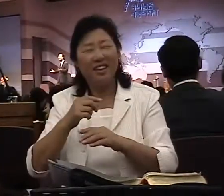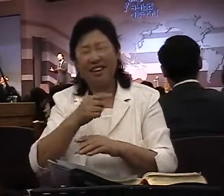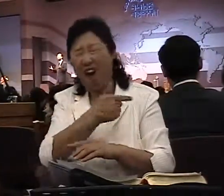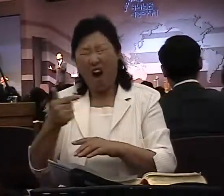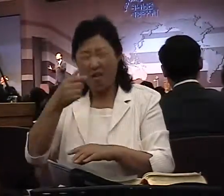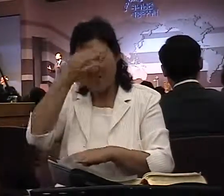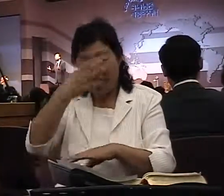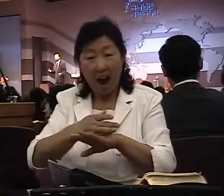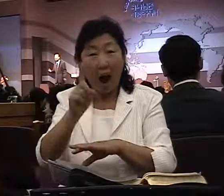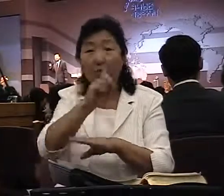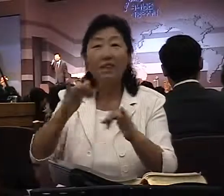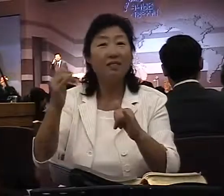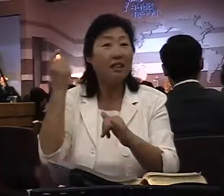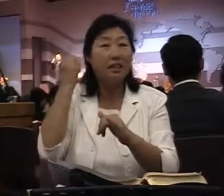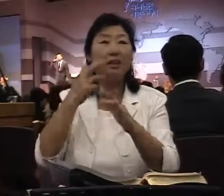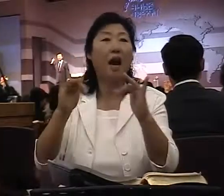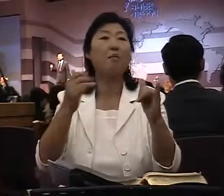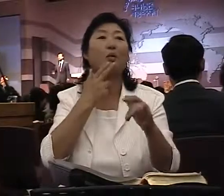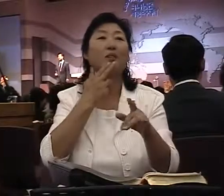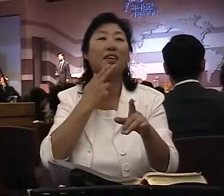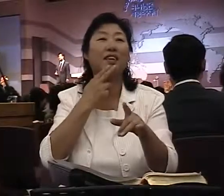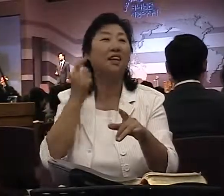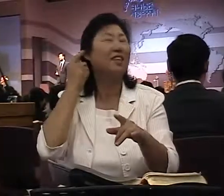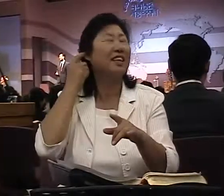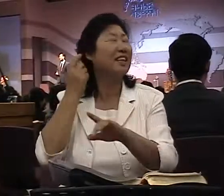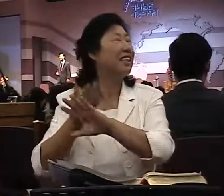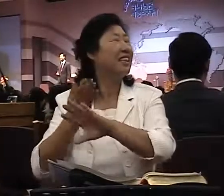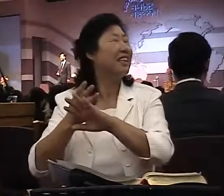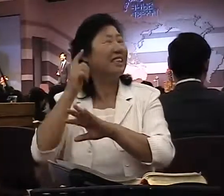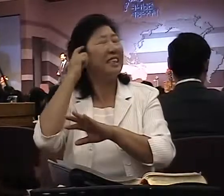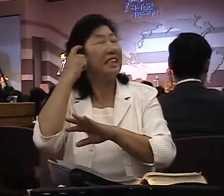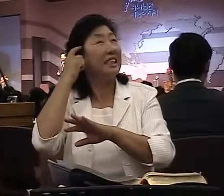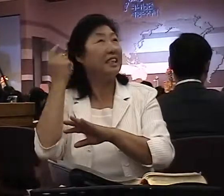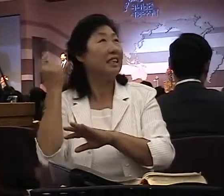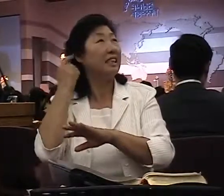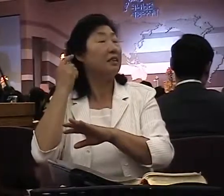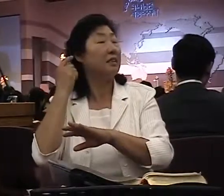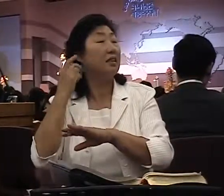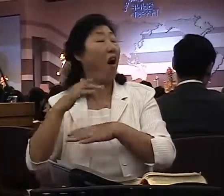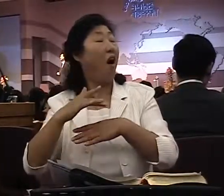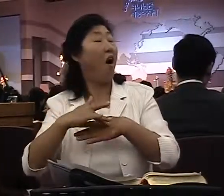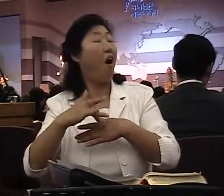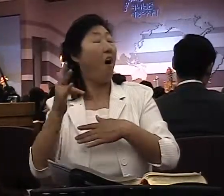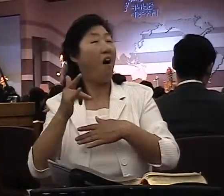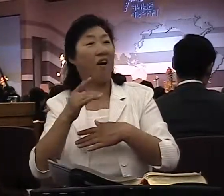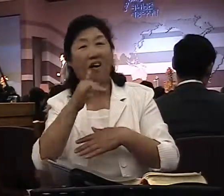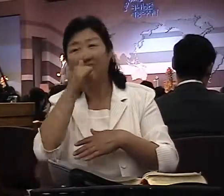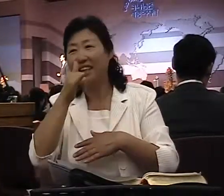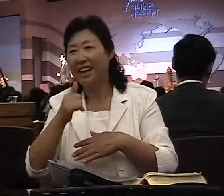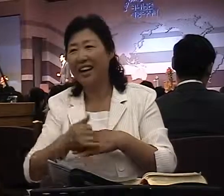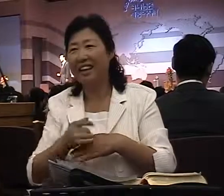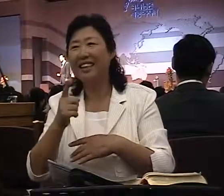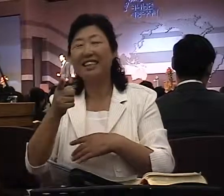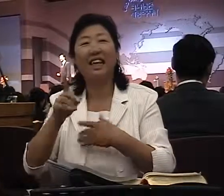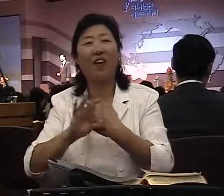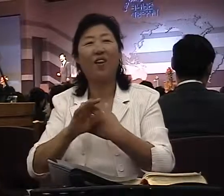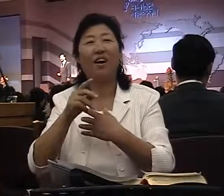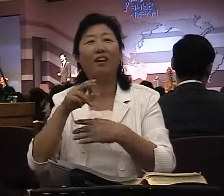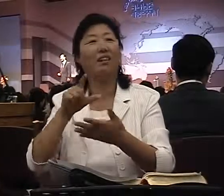그냥 들어보는 척하는데 귀는 딴 생각하죠. 근데 그들이 그렇다고 대강합니까? 대강